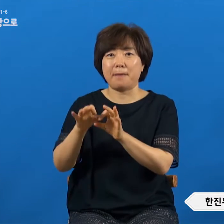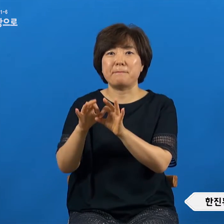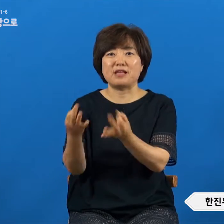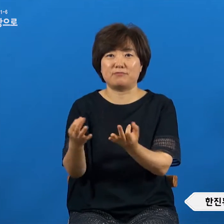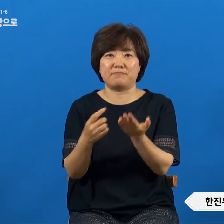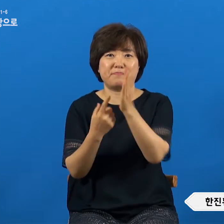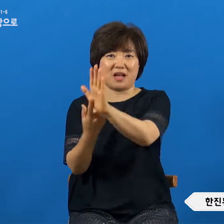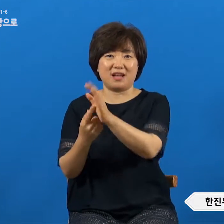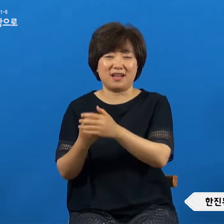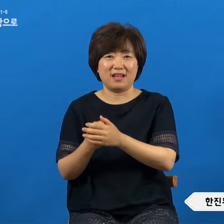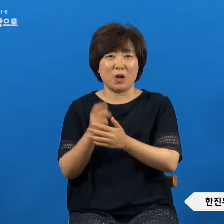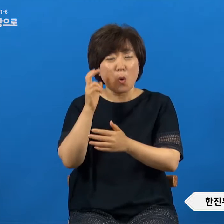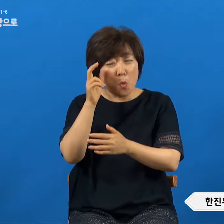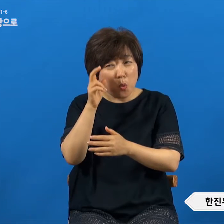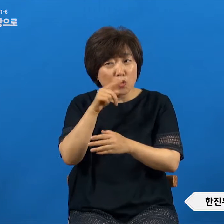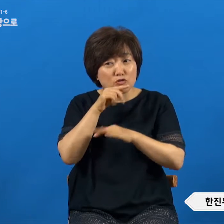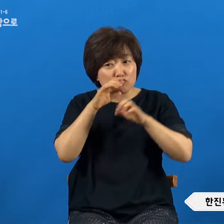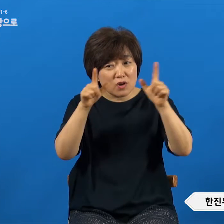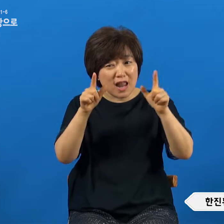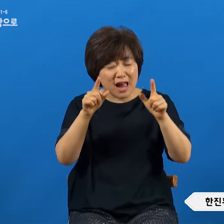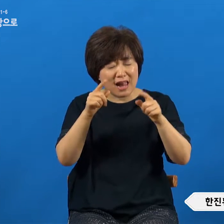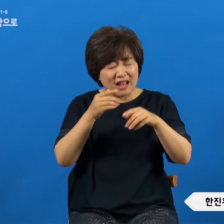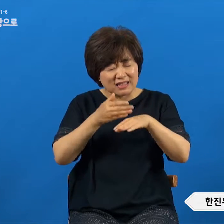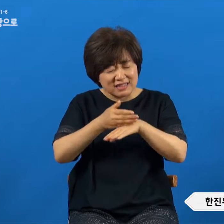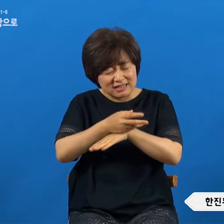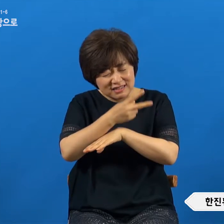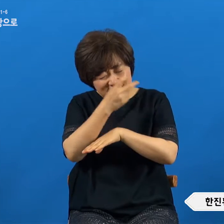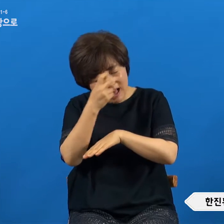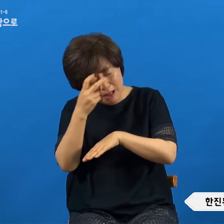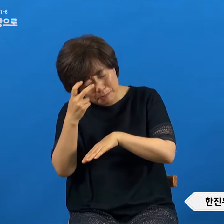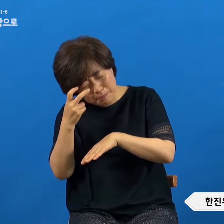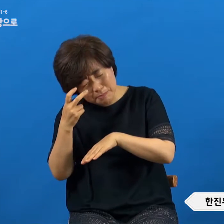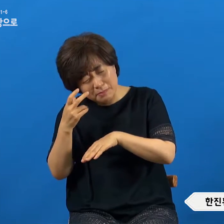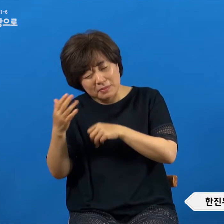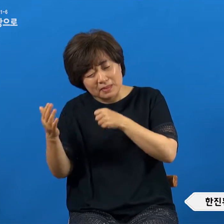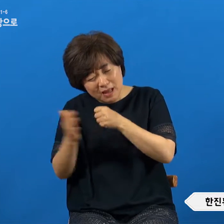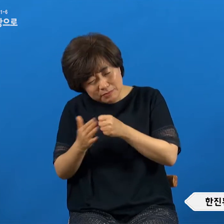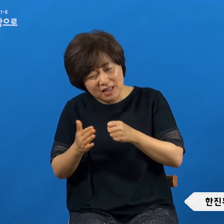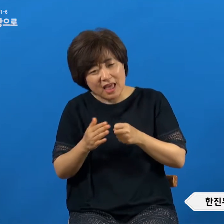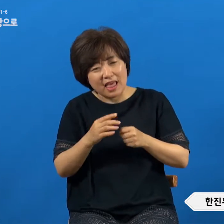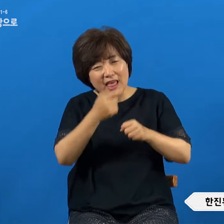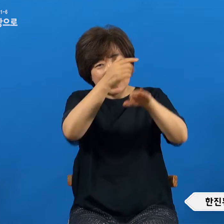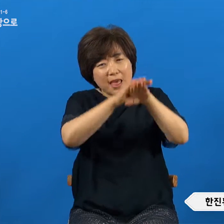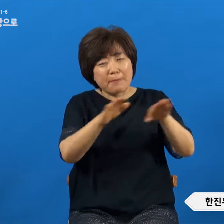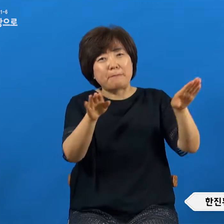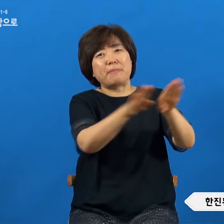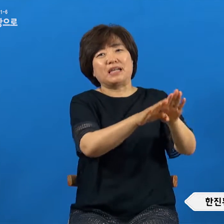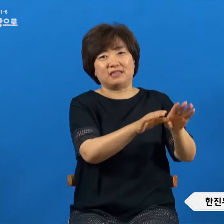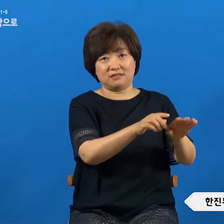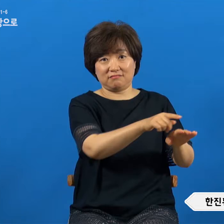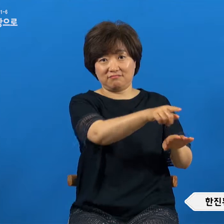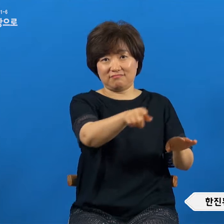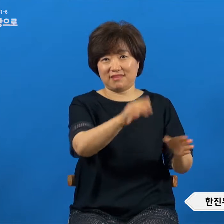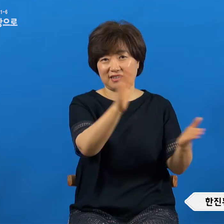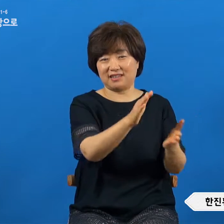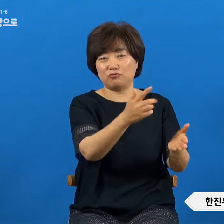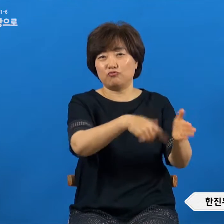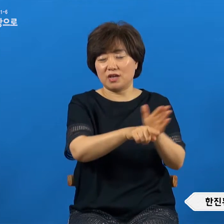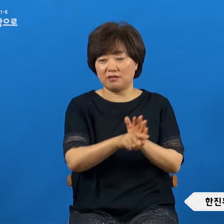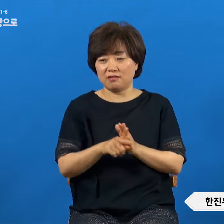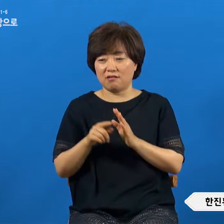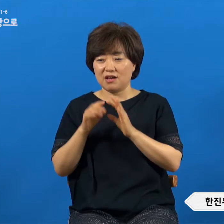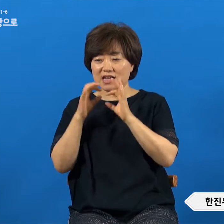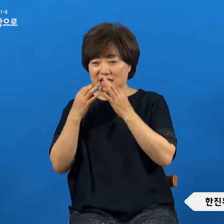주일날 늦잠을 자서 예배에 빠지는 아이들을 위해서, 그래서 주중에 학교에서라도 예배를 같이 드리고 싶어